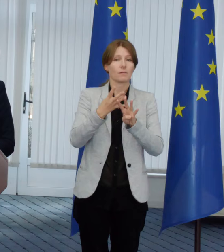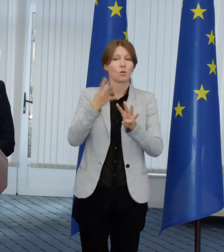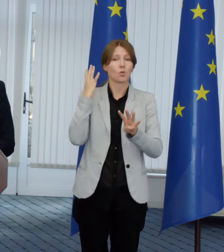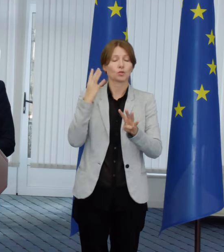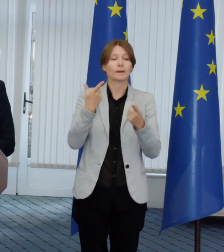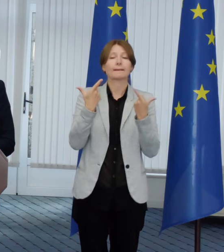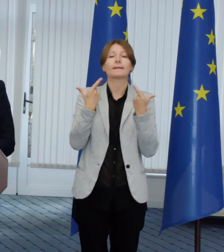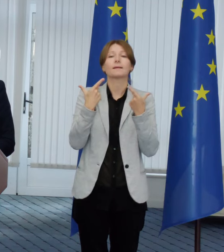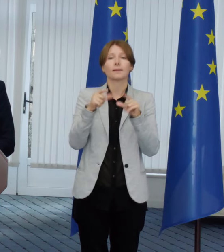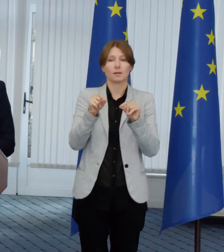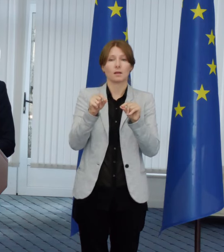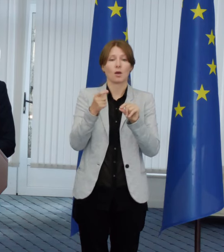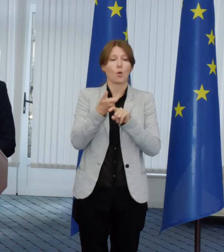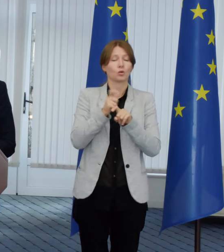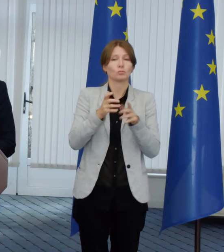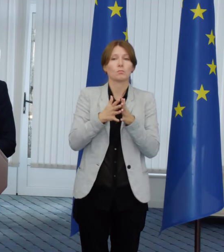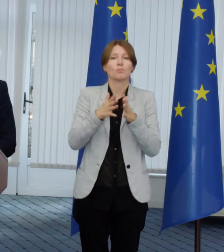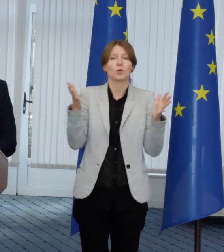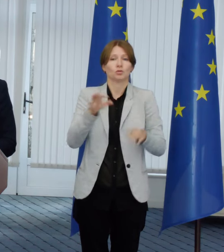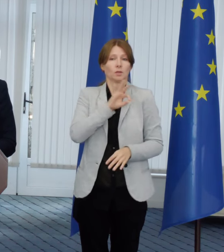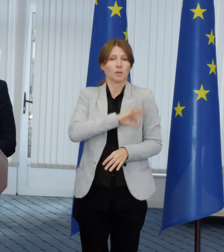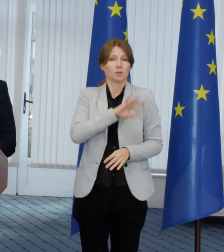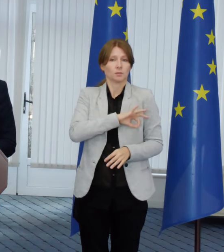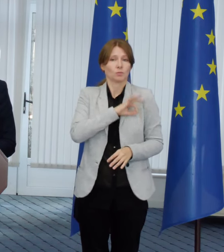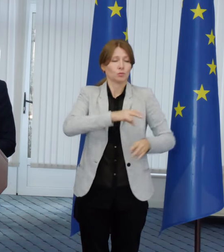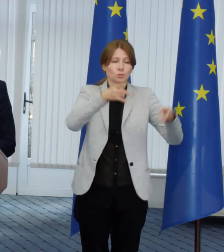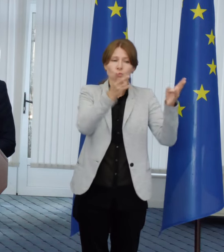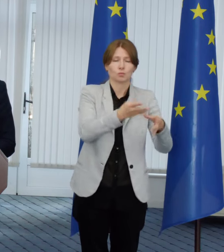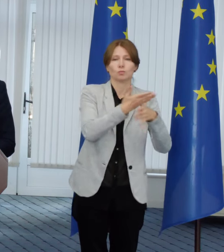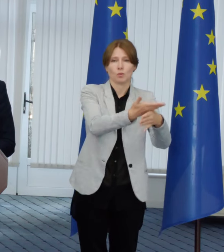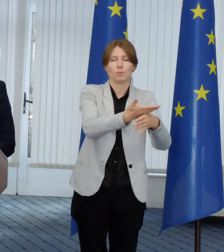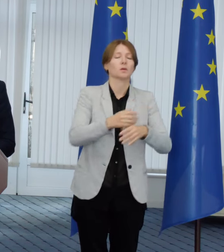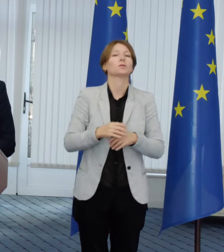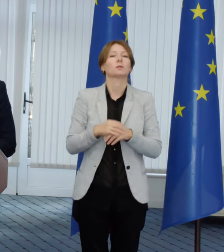acolo unde există cea mai mare necesitate. În al doilea rând,